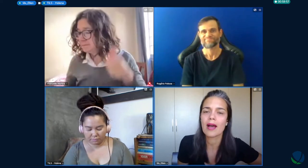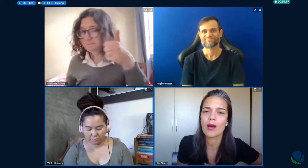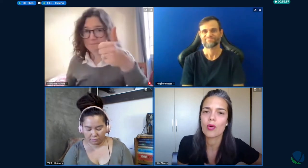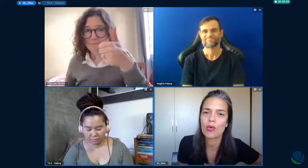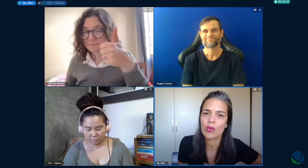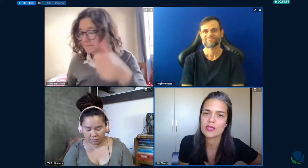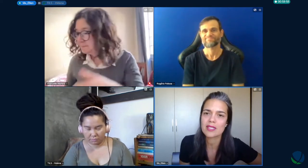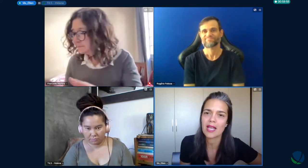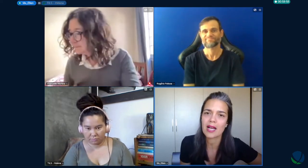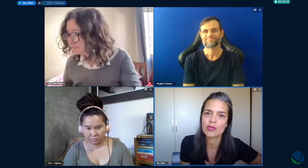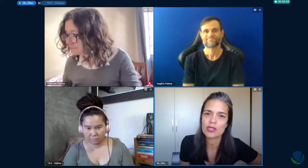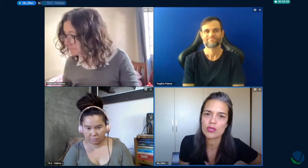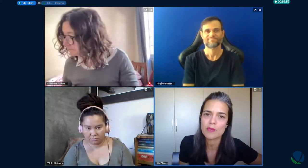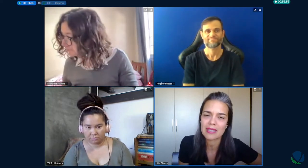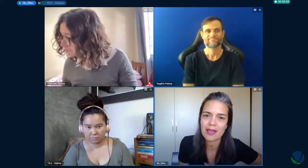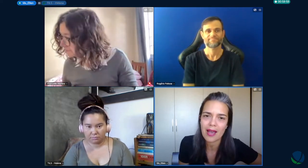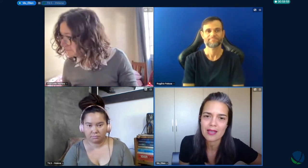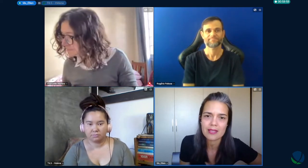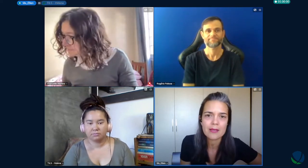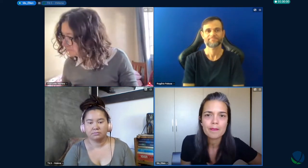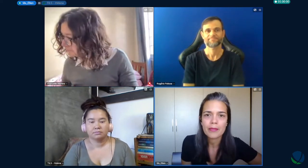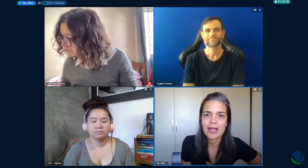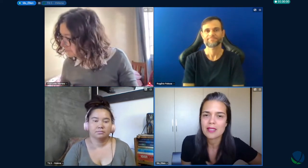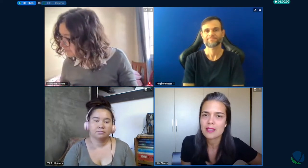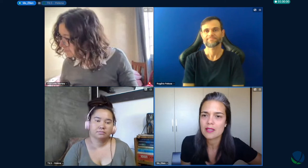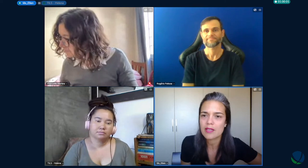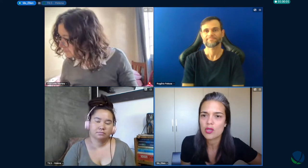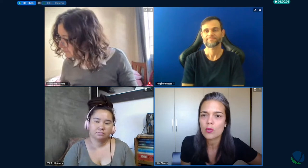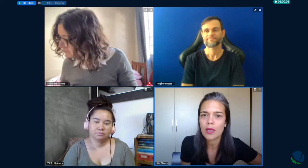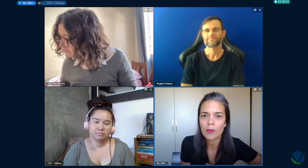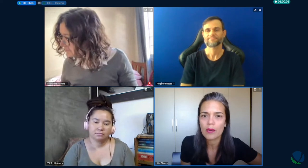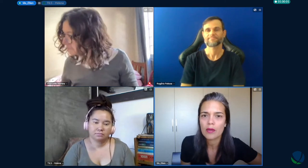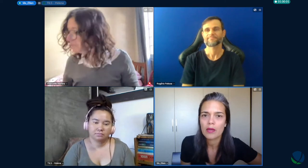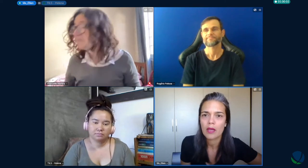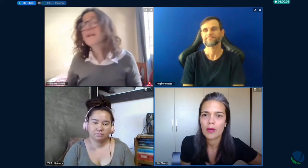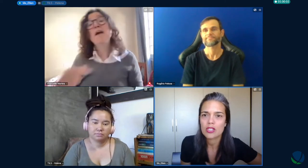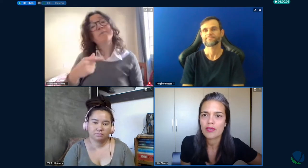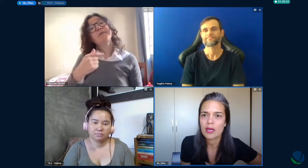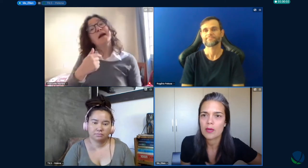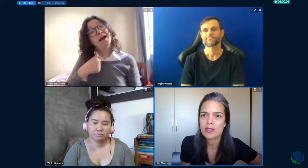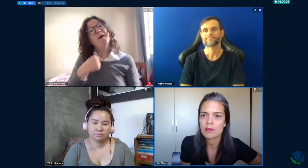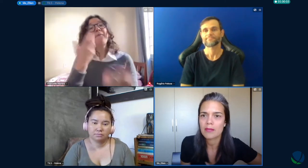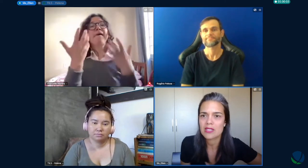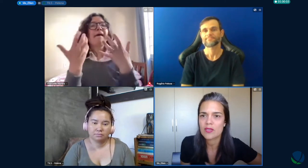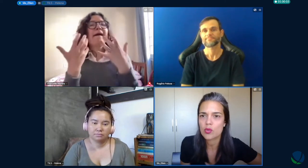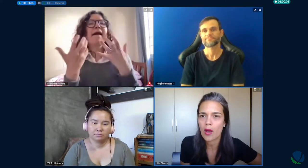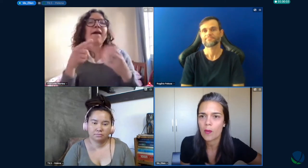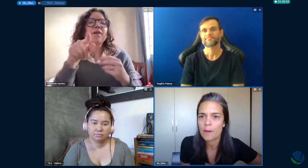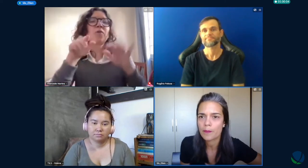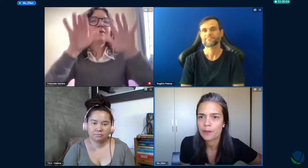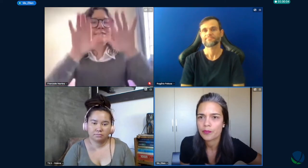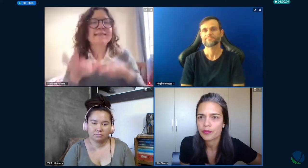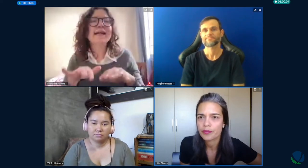relação aos estados e os materiais acessíveis ou não. Eu acho que ficaria mais visual.